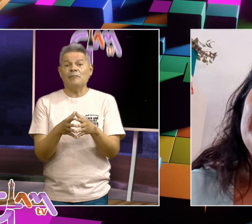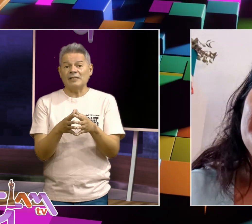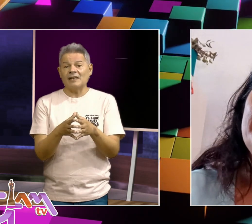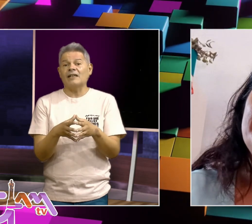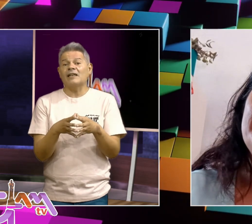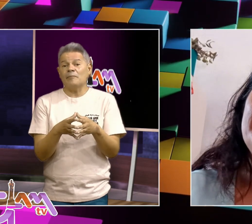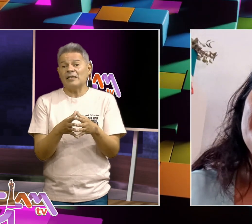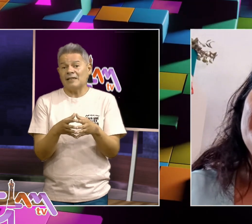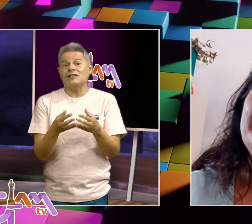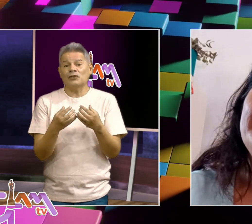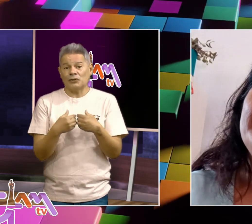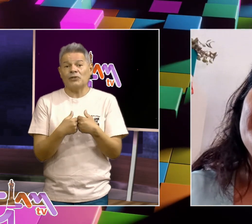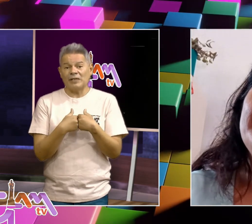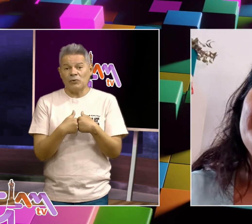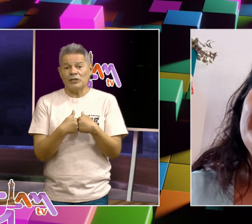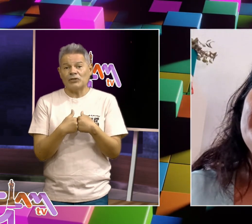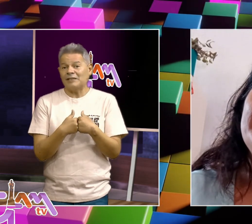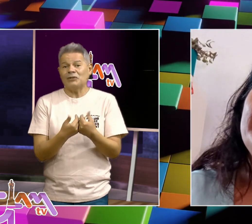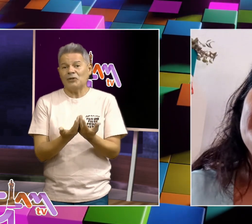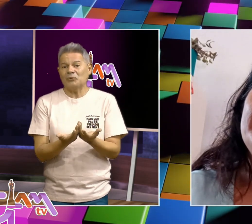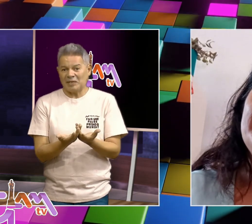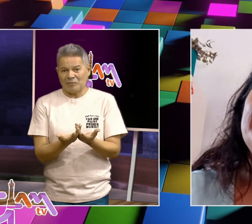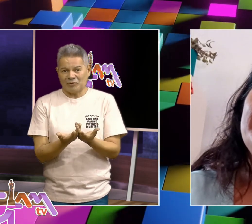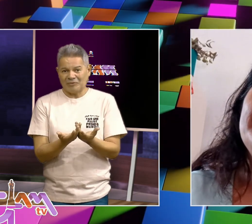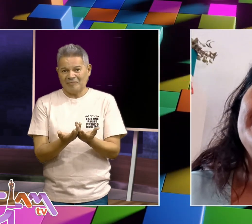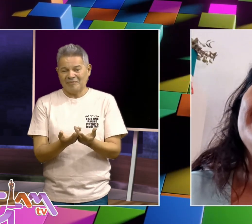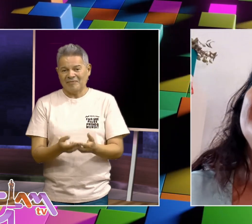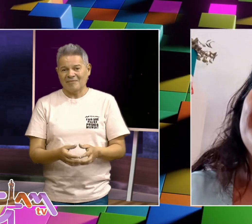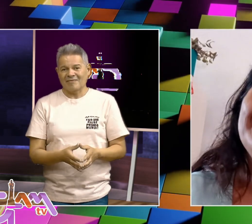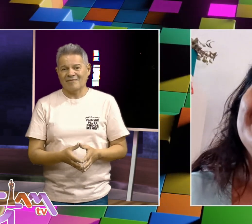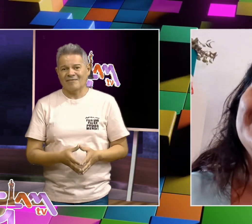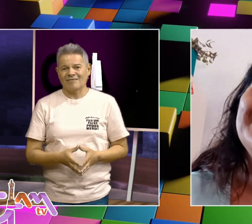decir y pensar qué pasaría si nosotros uno de esos sentidos no lo tuviéramos.